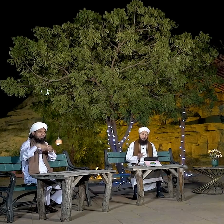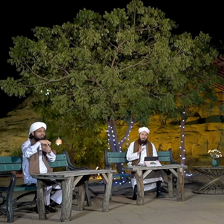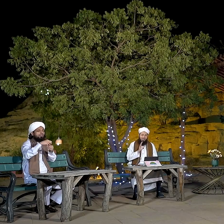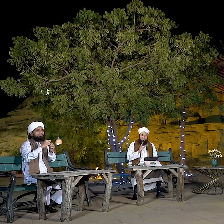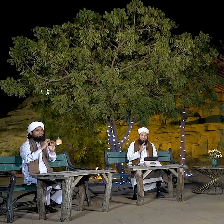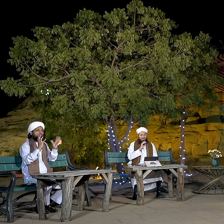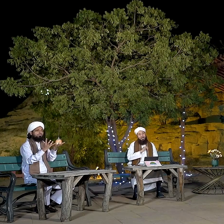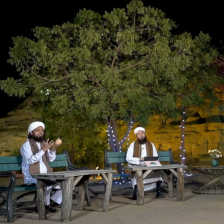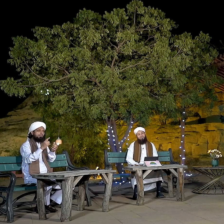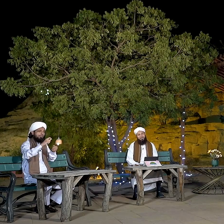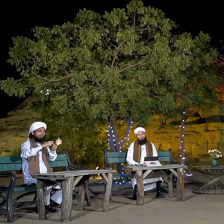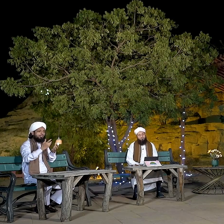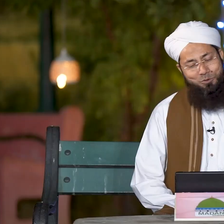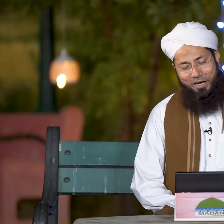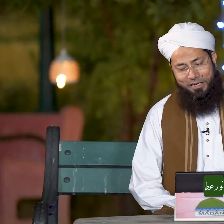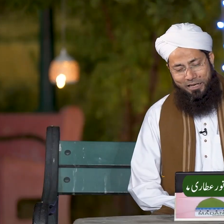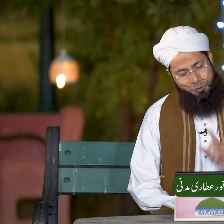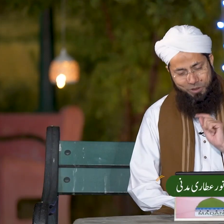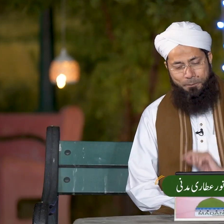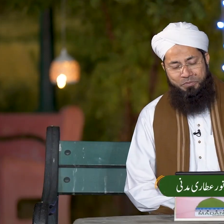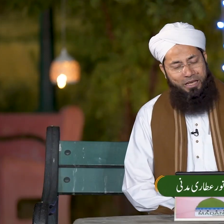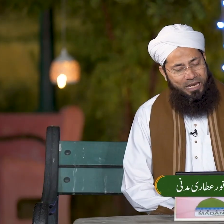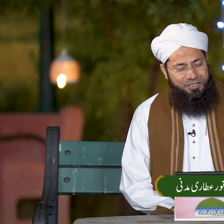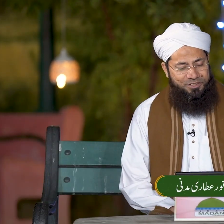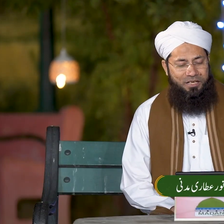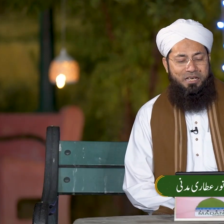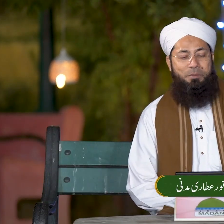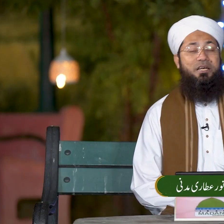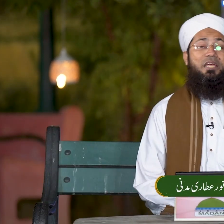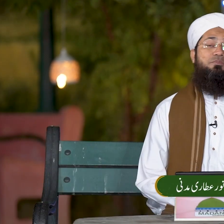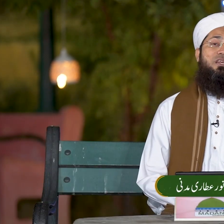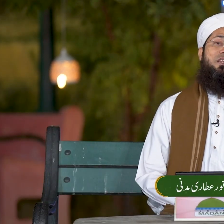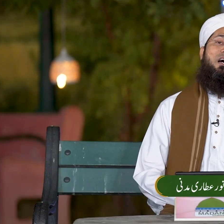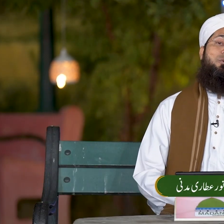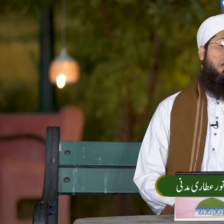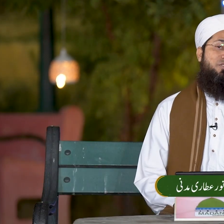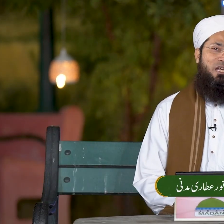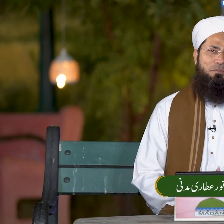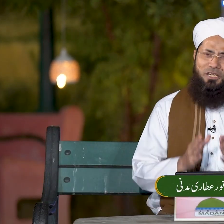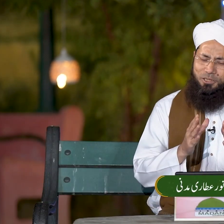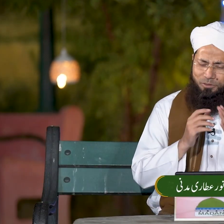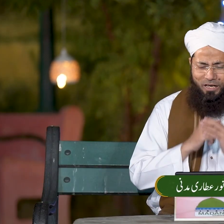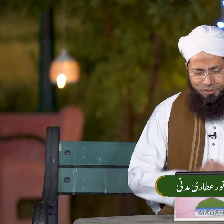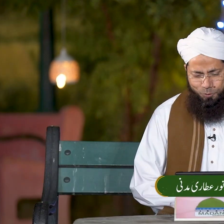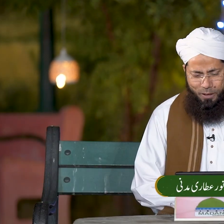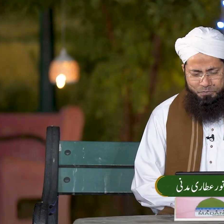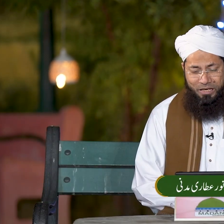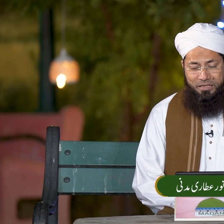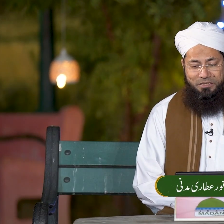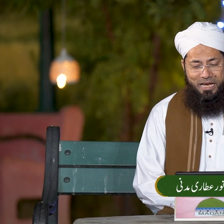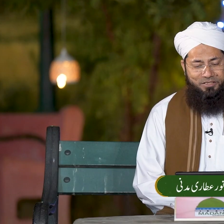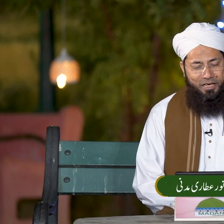کی عاجزی کا عالم کیا ہے؟ سبحان اللہ۔ سنیے، ایک شخص نبی کریم صلی اللہ علیہ وسلم کی خدمت میں حاضر